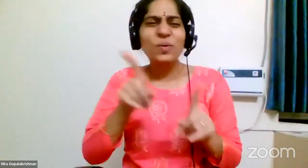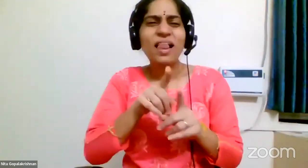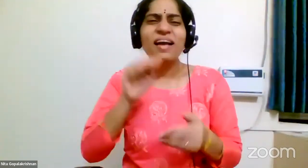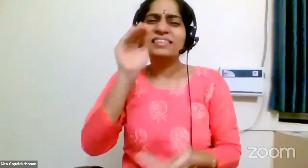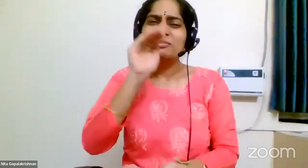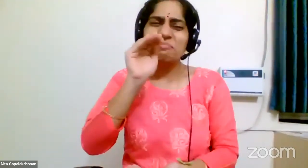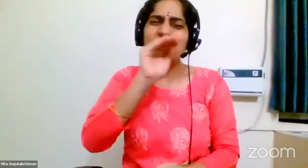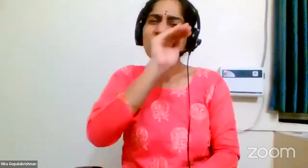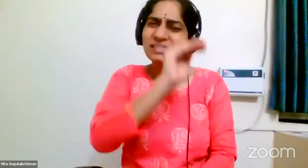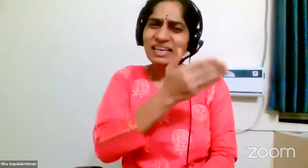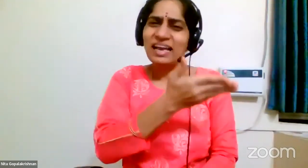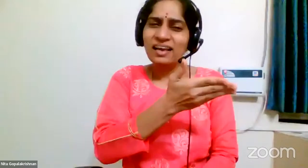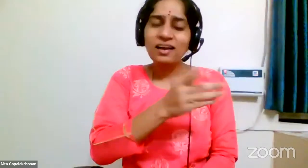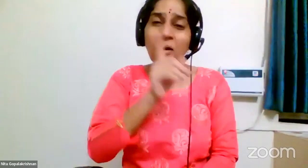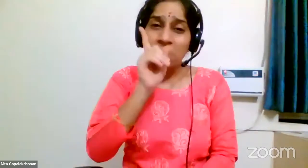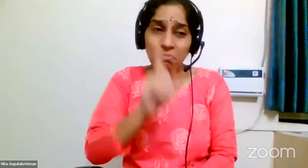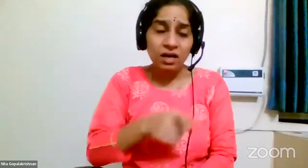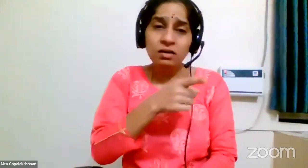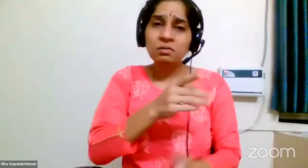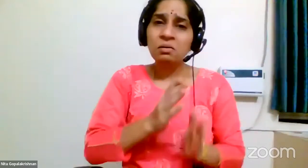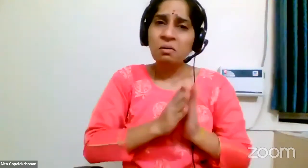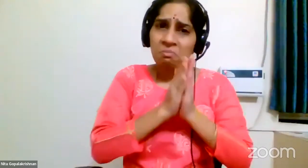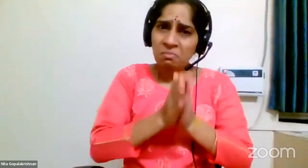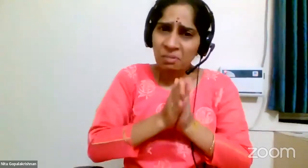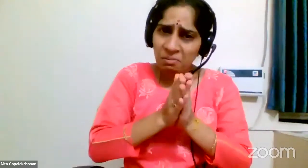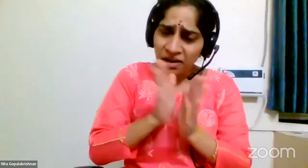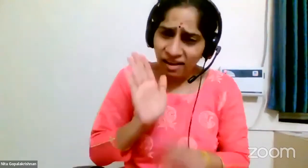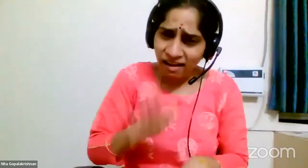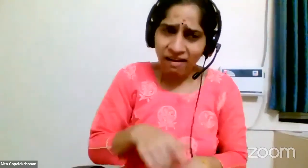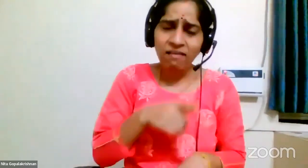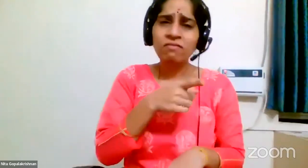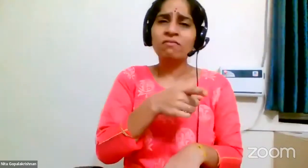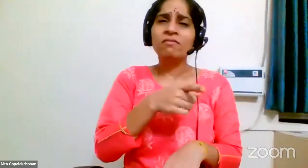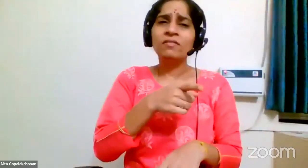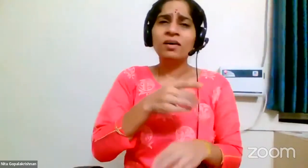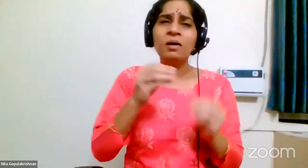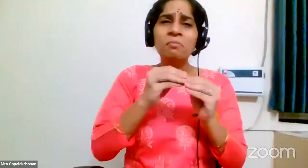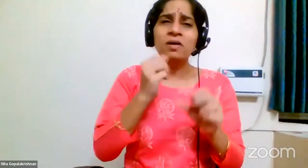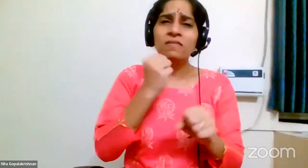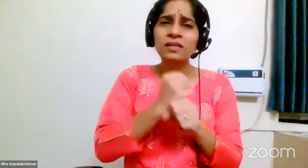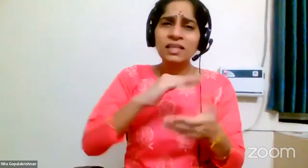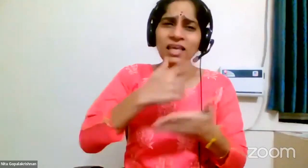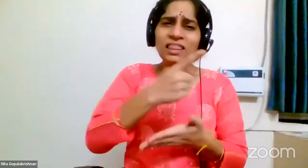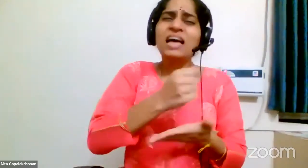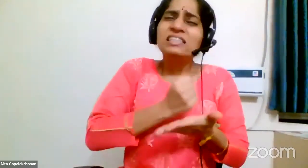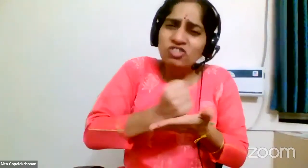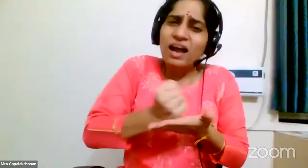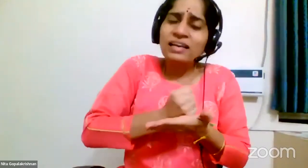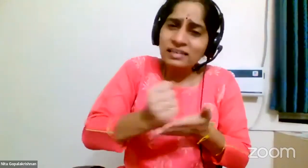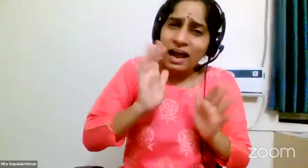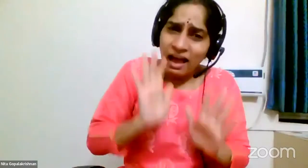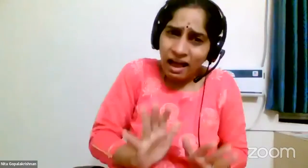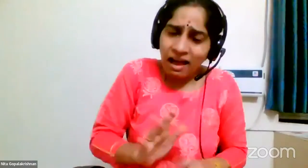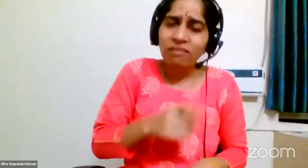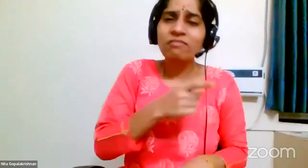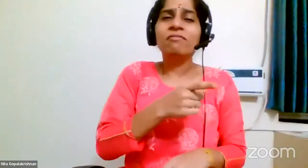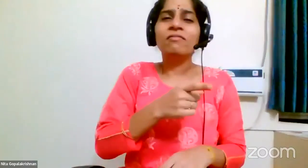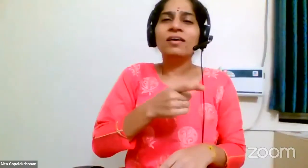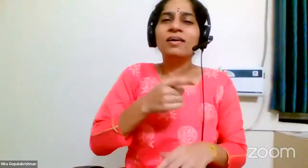देखेंगे देखो फिर भी ये भगवत गीता पढ़ने का प्रयास कर रहा है, भगवत गीता कहने का प्रयास कर रहा